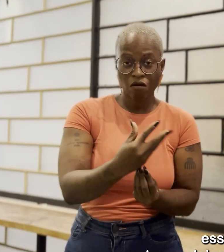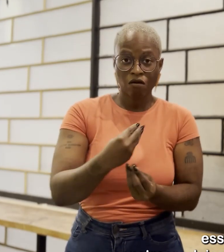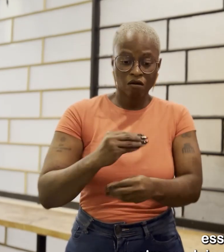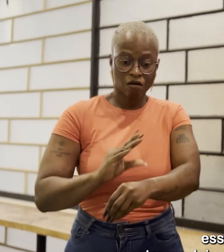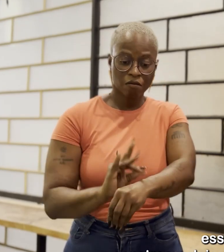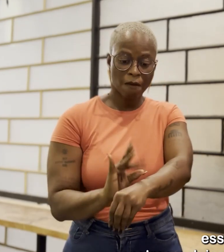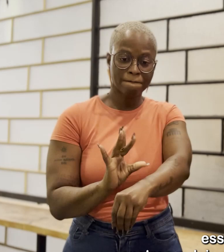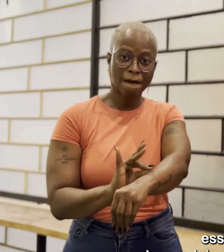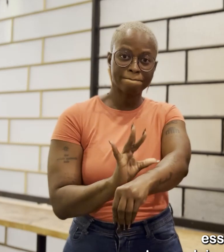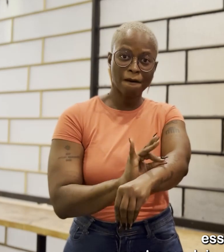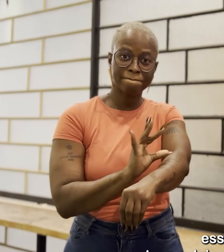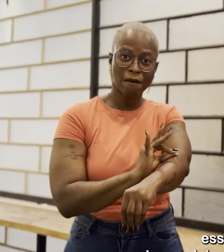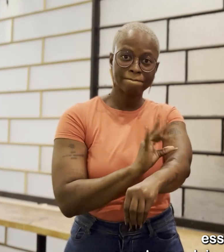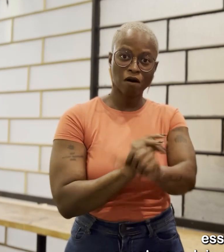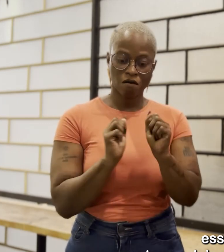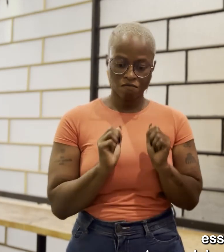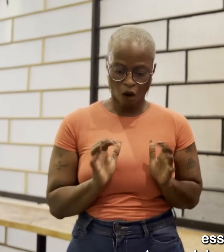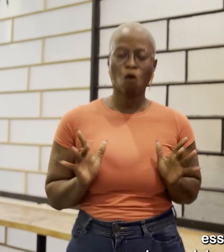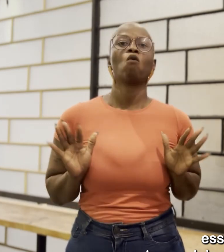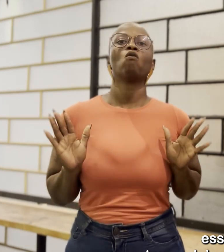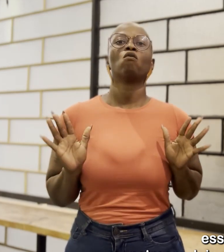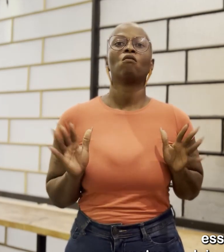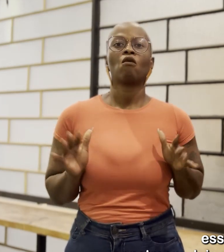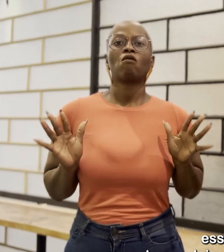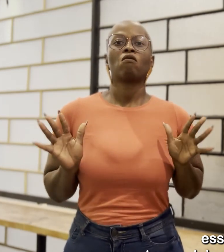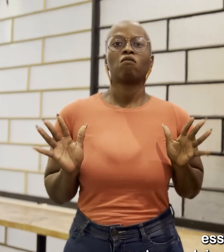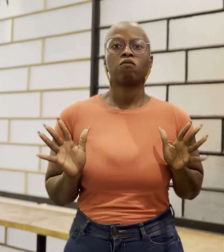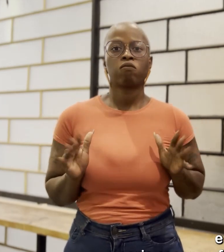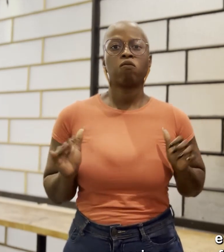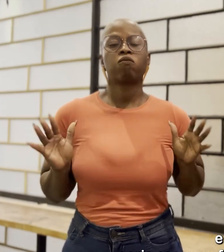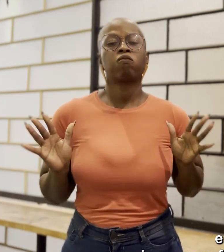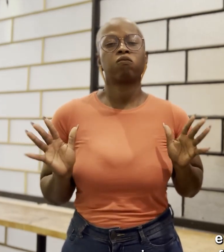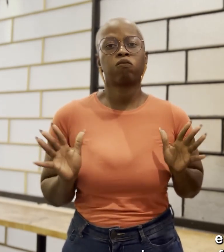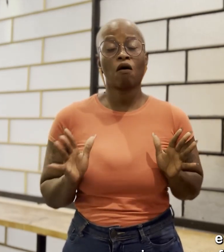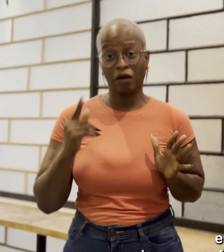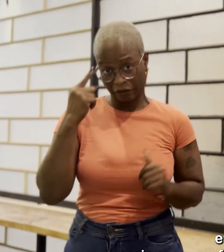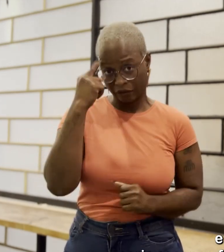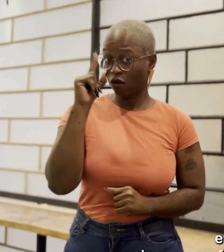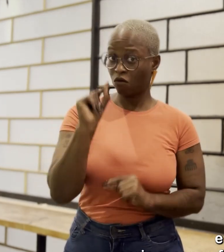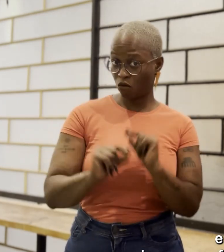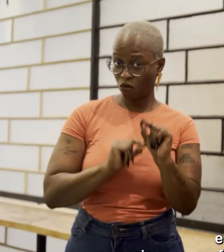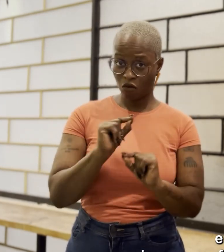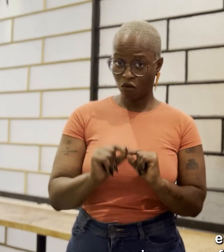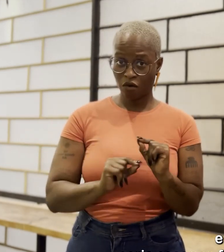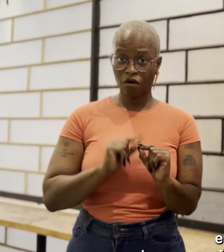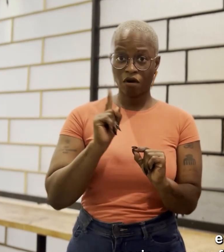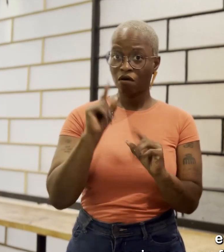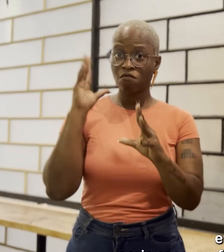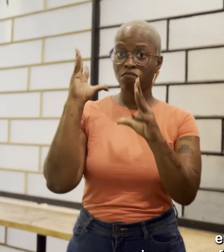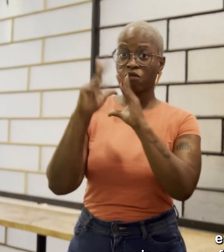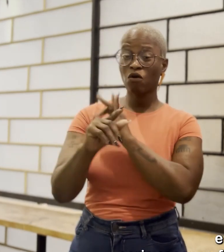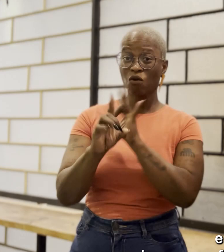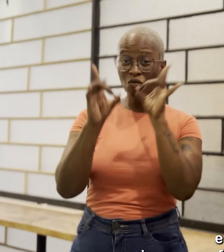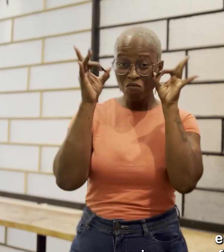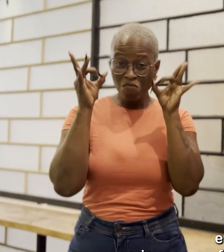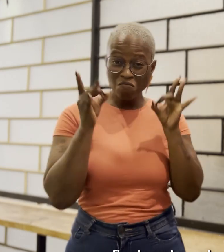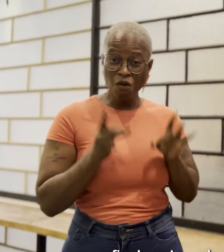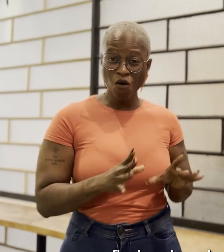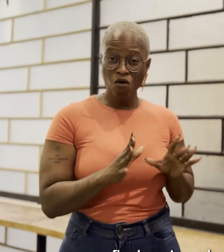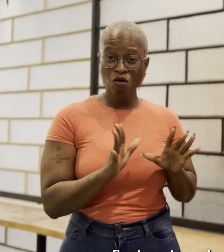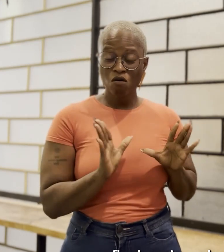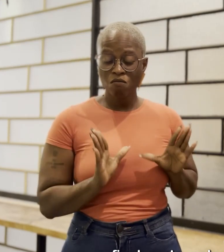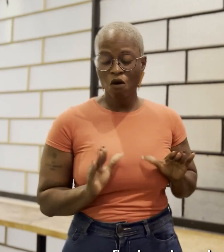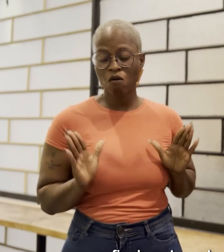e constroem dois grandes pares de asas. E a ideia seria escapar, fugir daquele